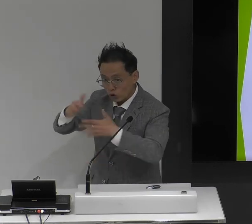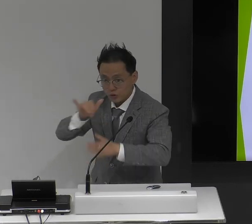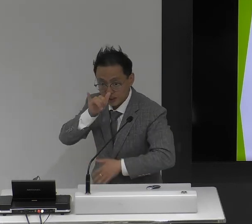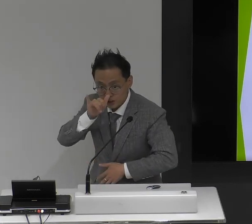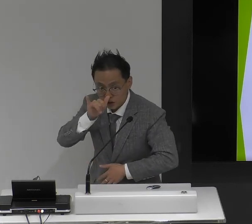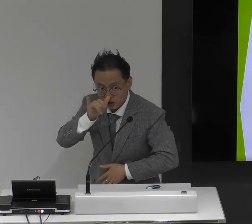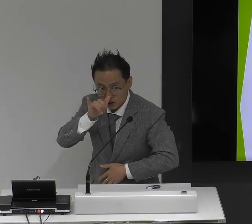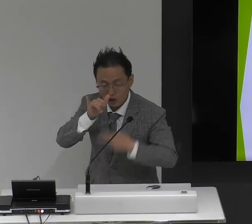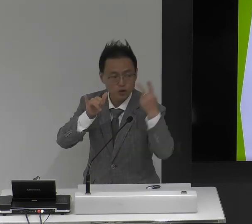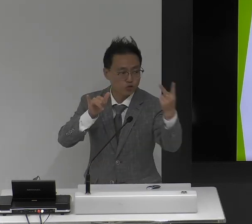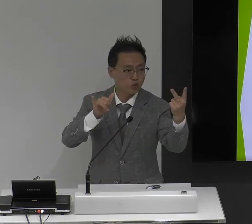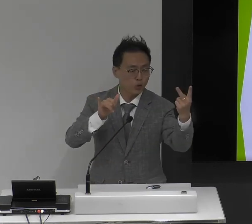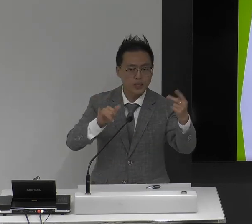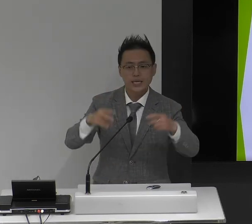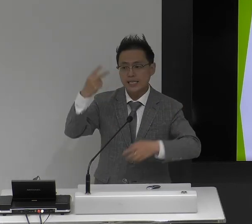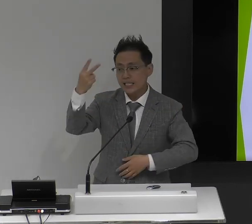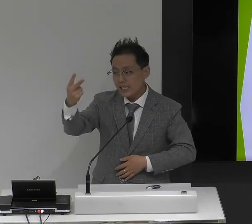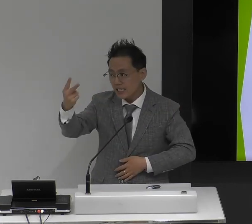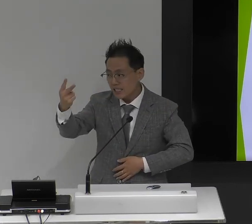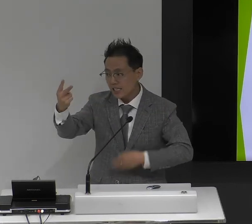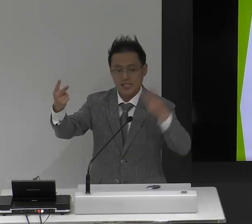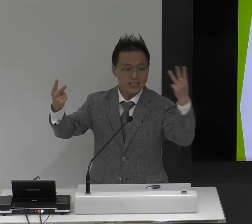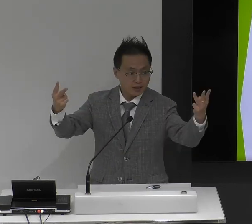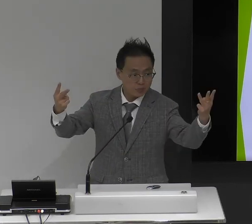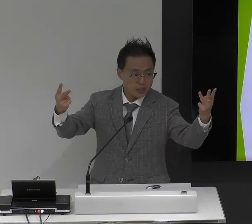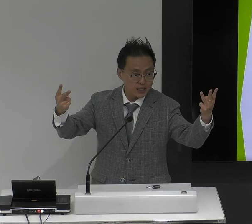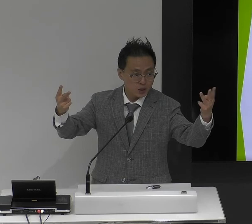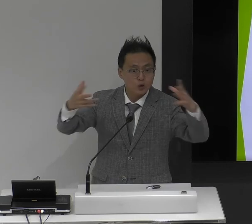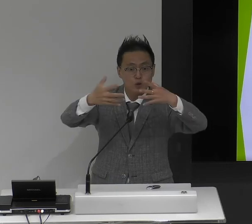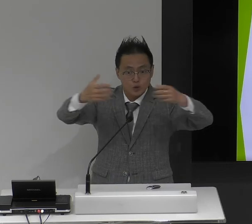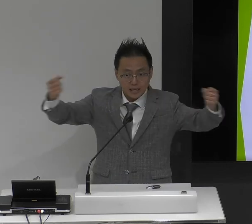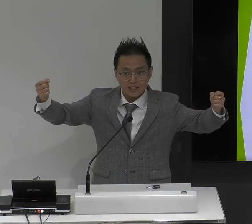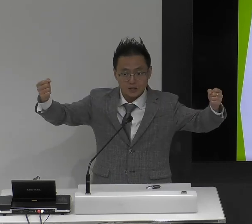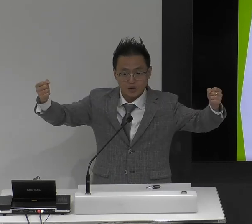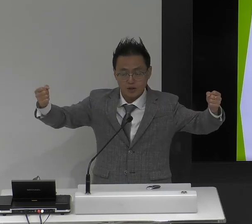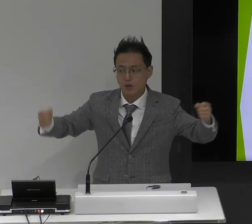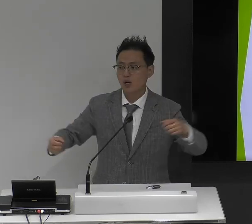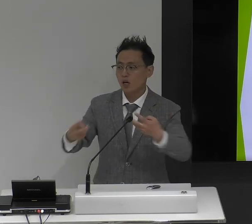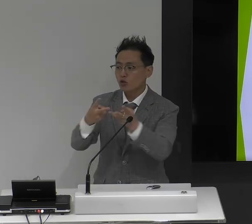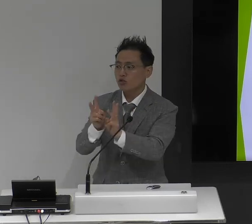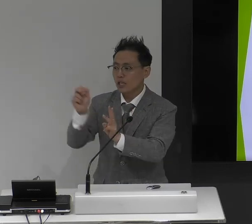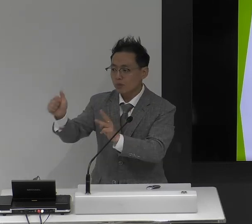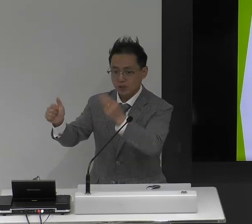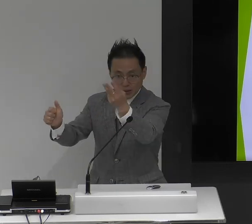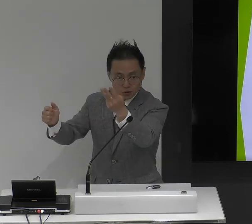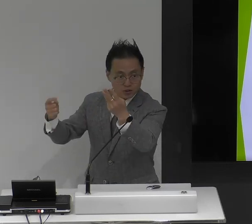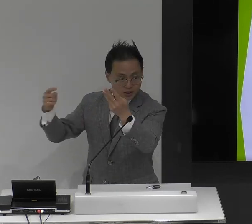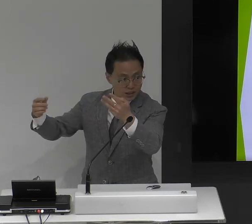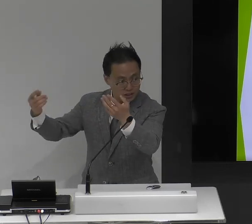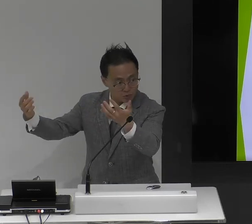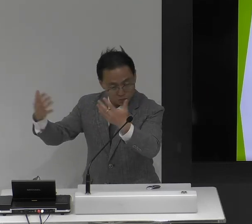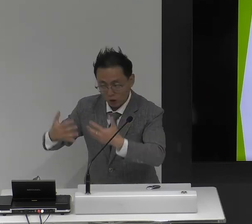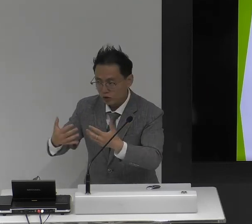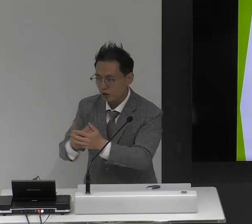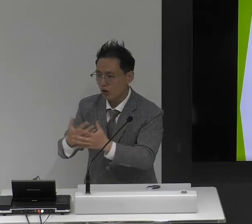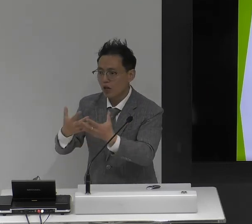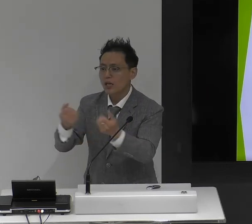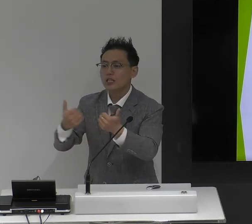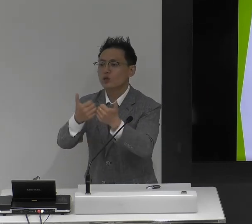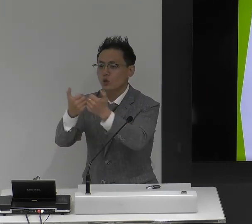소그룹실 있죠. 거기서 두 곳, 2실, 3실 그곳으로 나눠질 거예요. 그래서 순장님들 세 분 이제 지금 좀 나오셔서요.